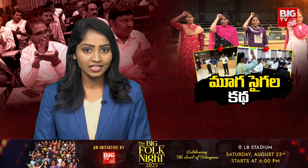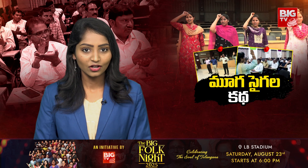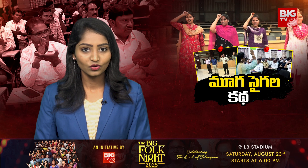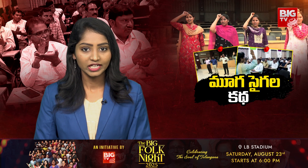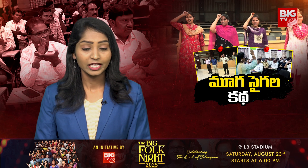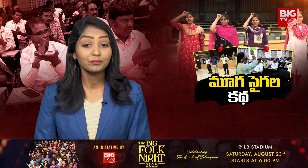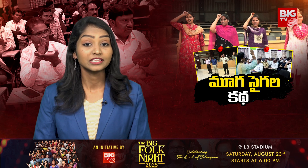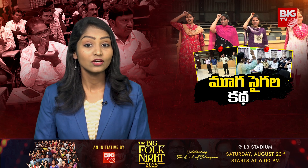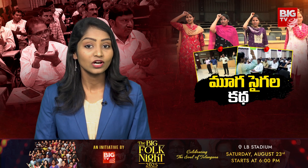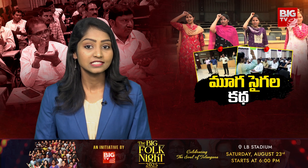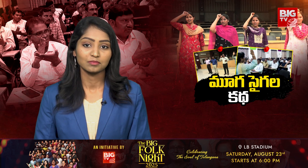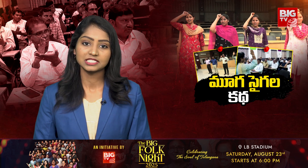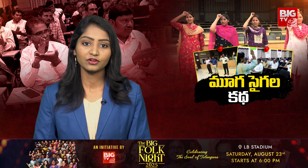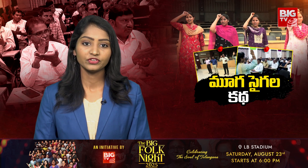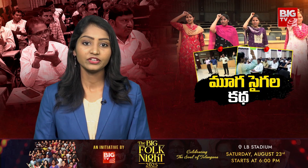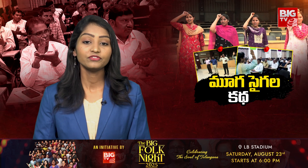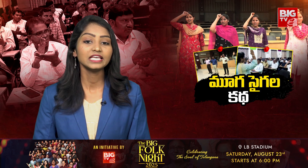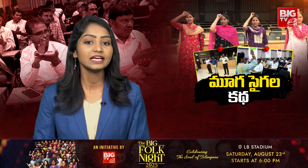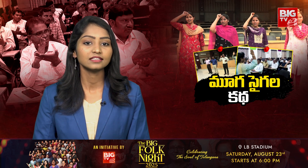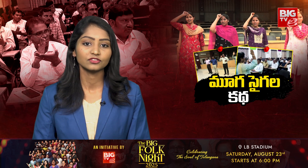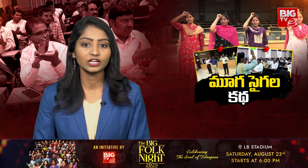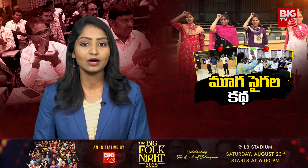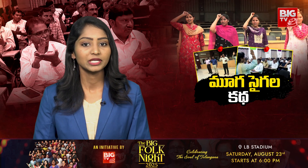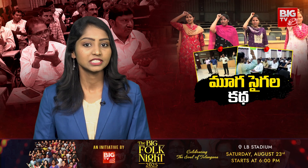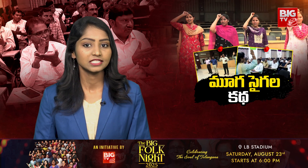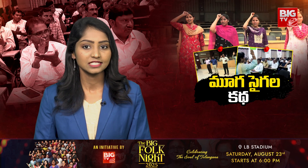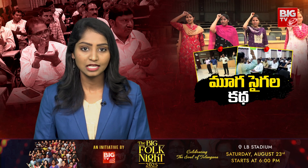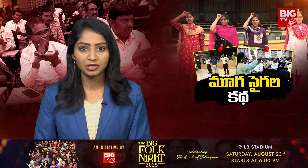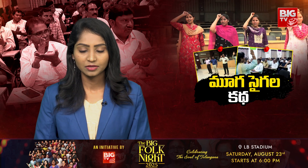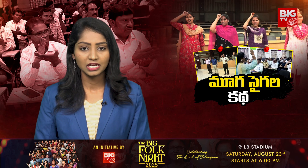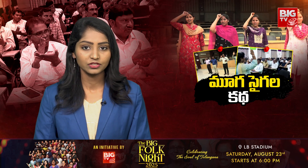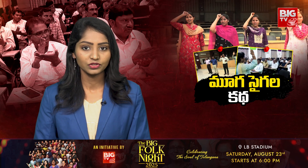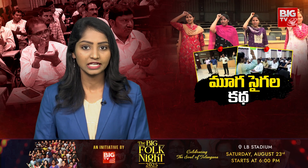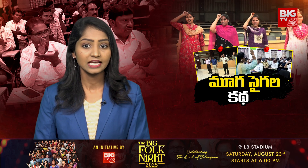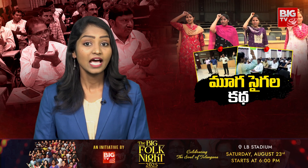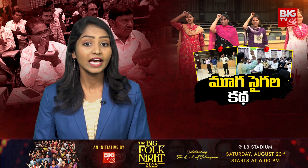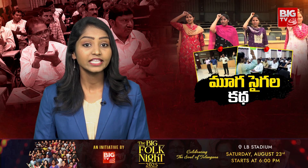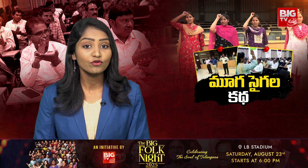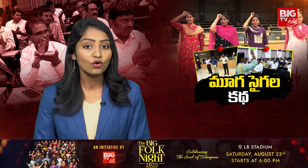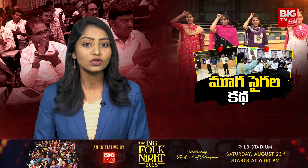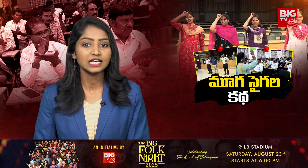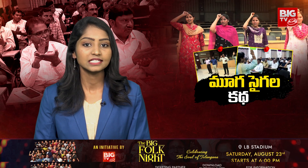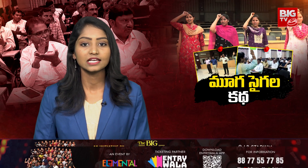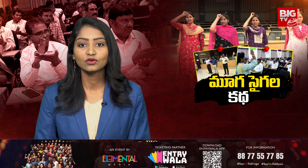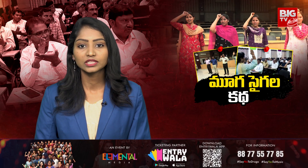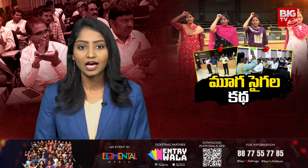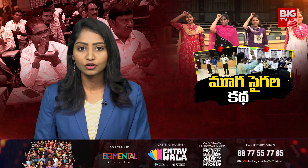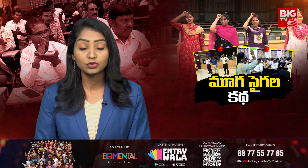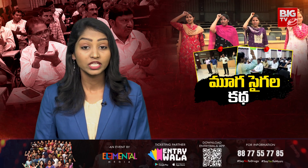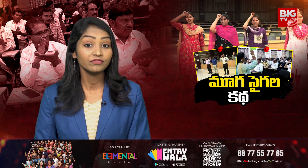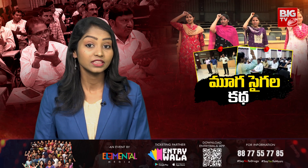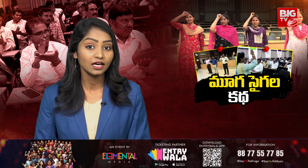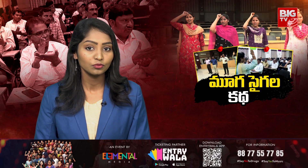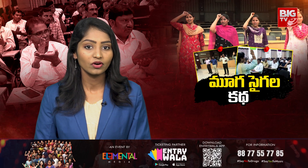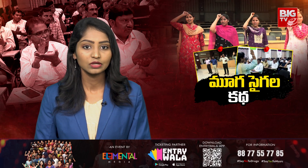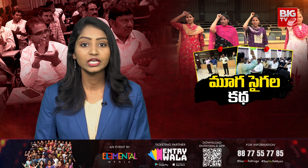ప్రభుత్వ అధికారులు అంటే ప్రతి ఒక్కరి సమస్యను విని వీలైనంత త్వరగా పరిష్కరించే సామర్థ్యం కలిగి ఉండాలి. అయితే ఒక్కోసారి సరికొత్త